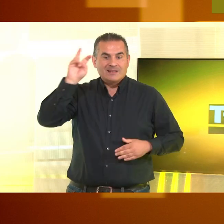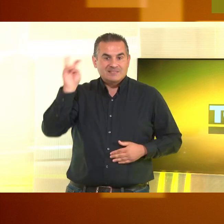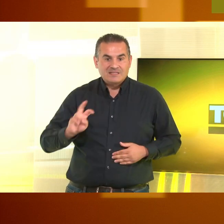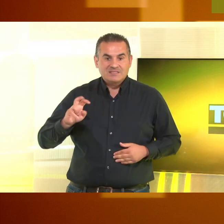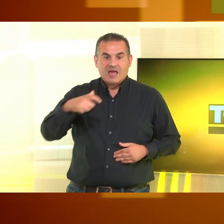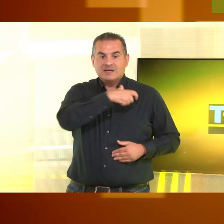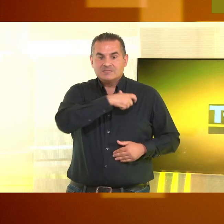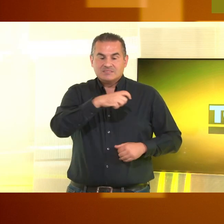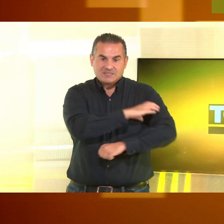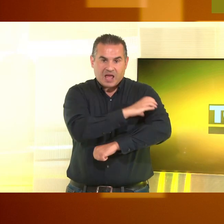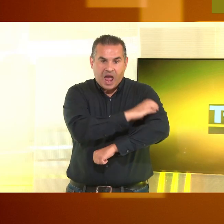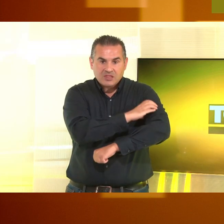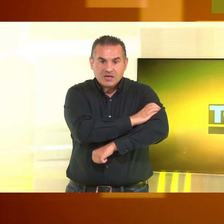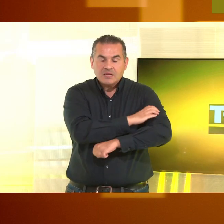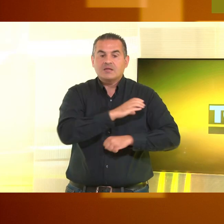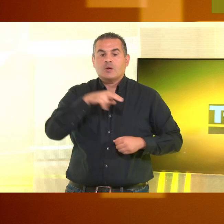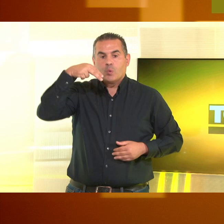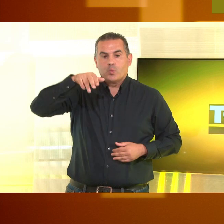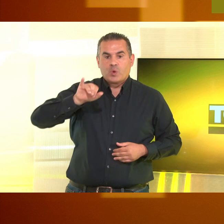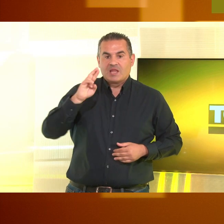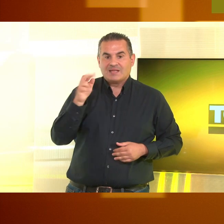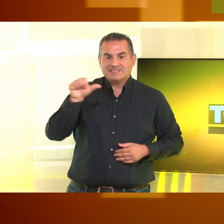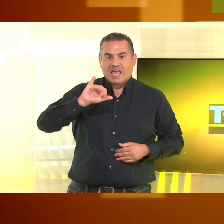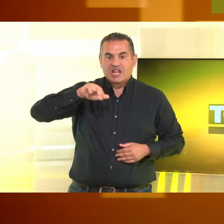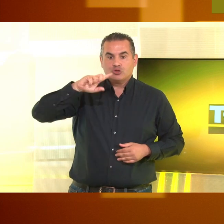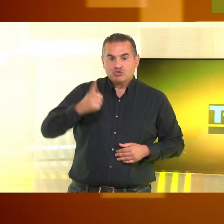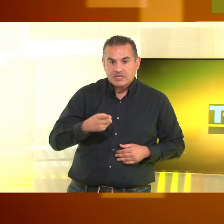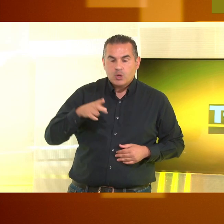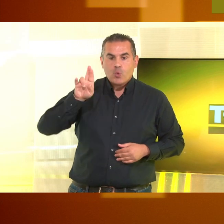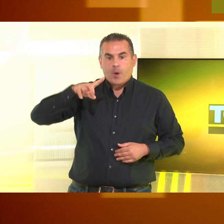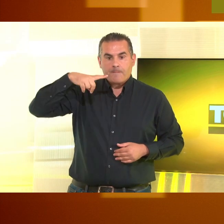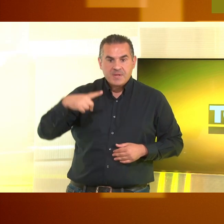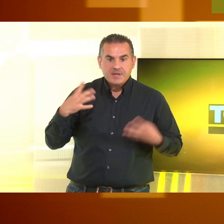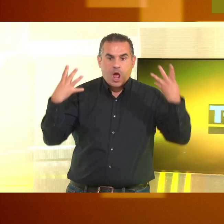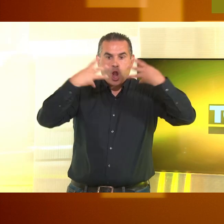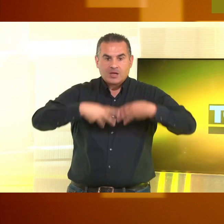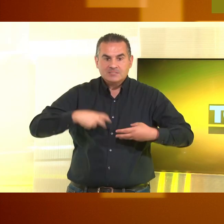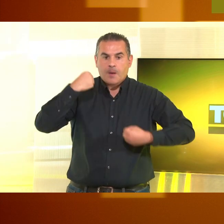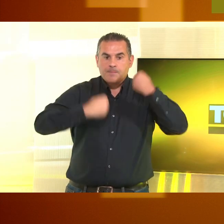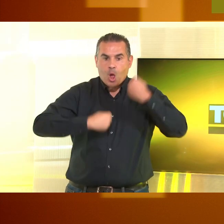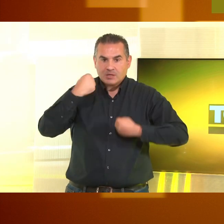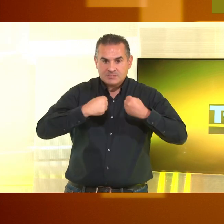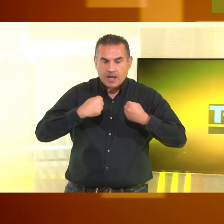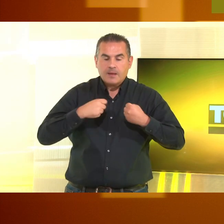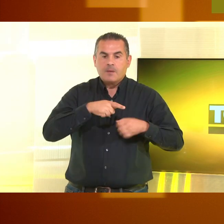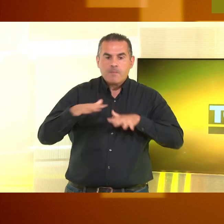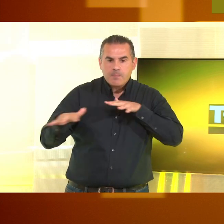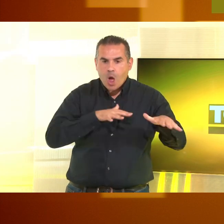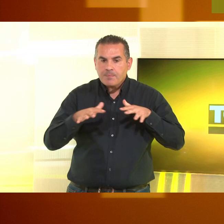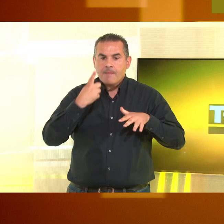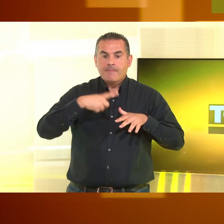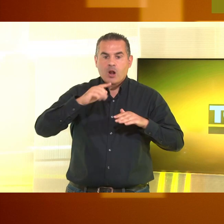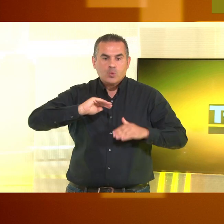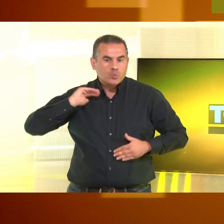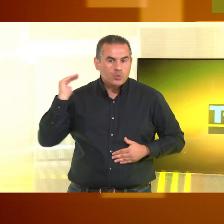Ha preso il via oggi da Sassari la protesta promossa dal sindacato Nursing Up, una mobilitazione che interessa tutte le aziende sanitarie della Sardegna